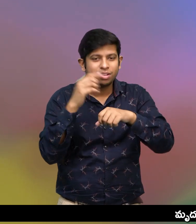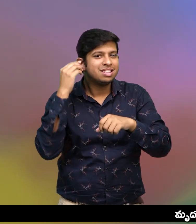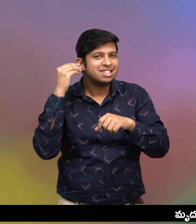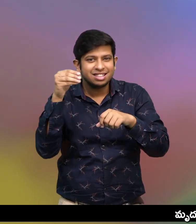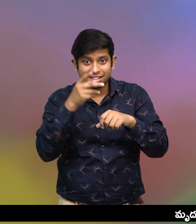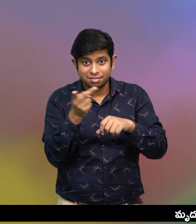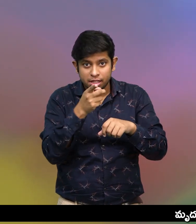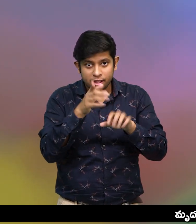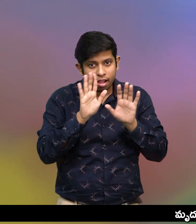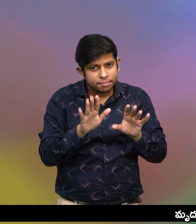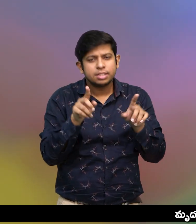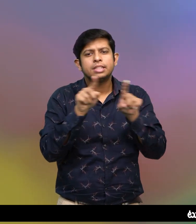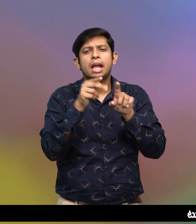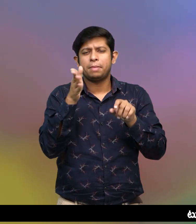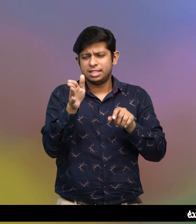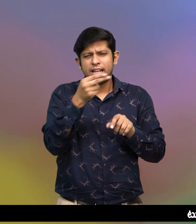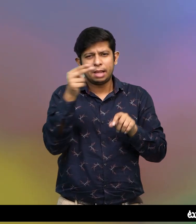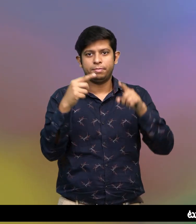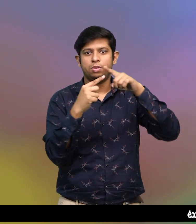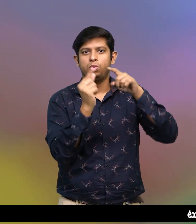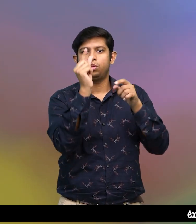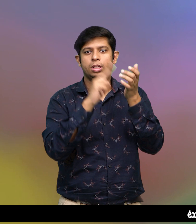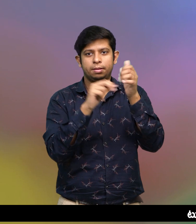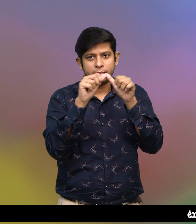చేసిన అస్థిపంజరం, ట్యూనా లేదా రోహు వంటివి.